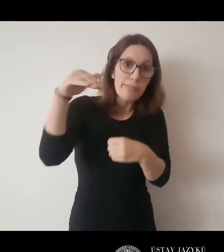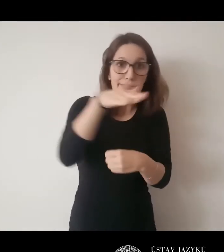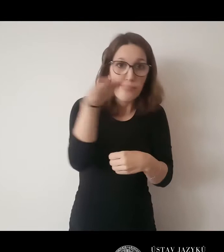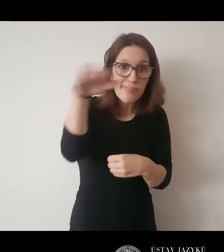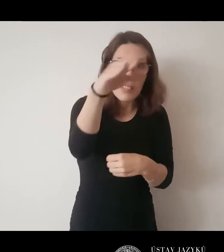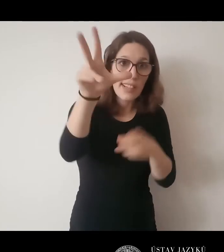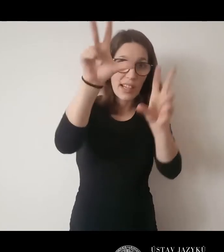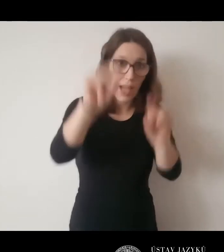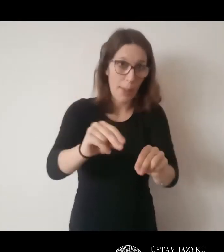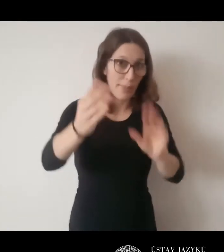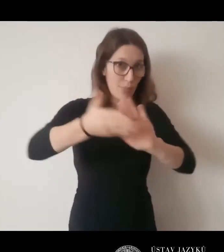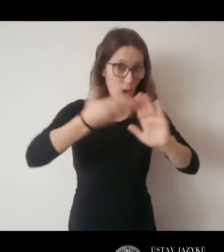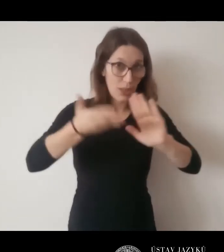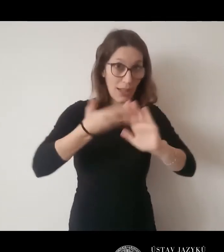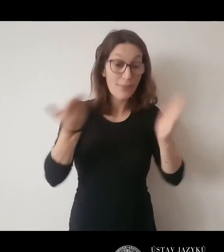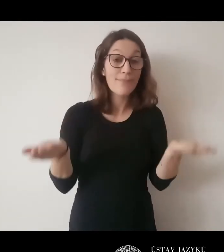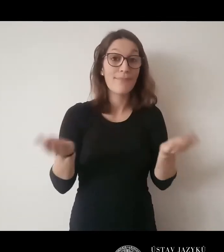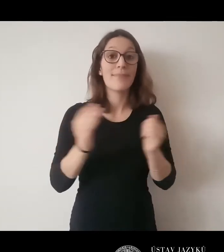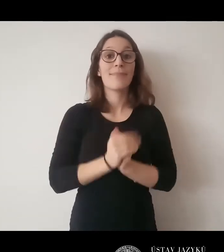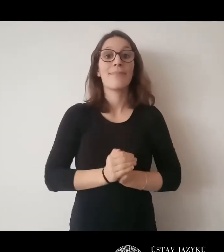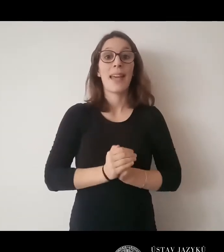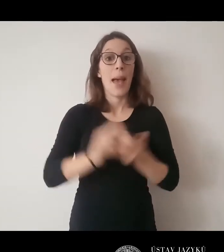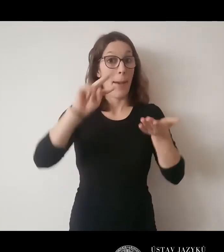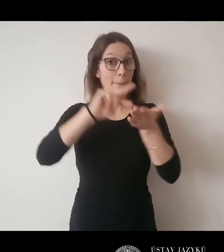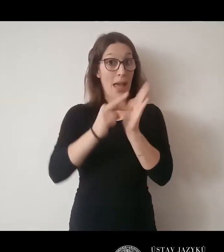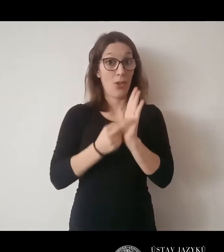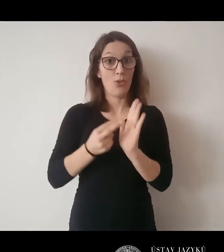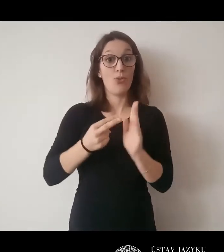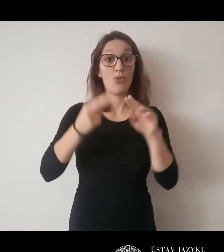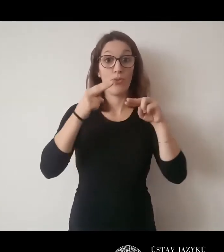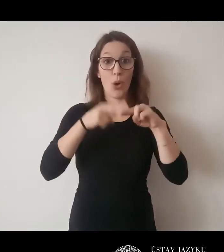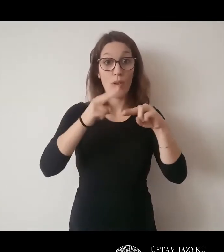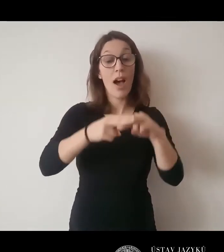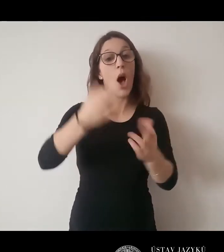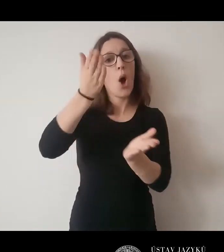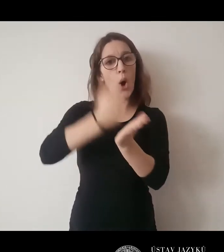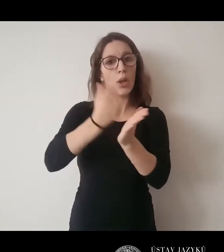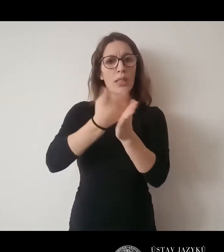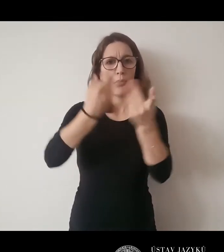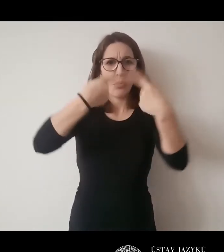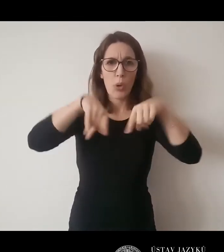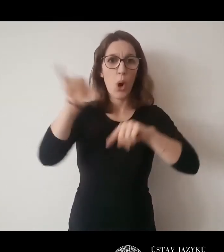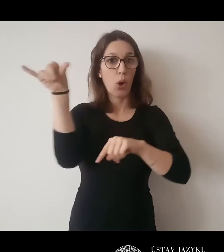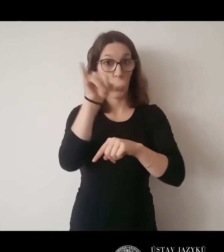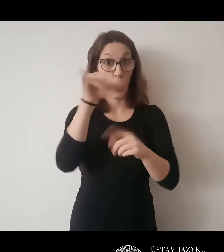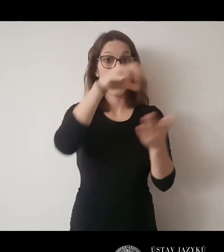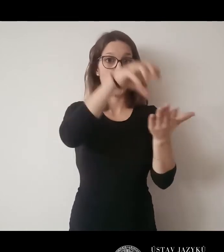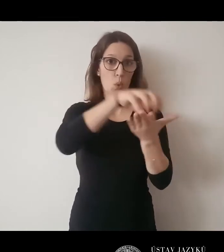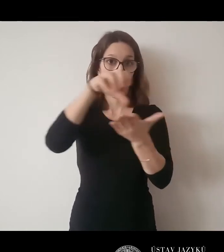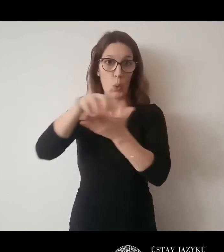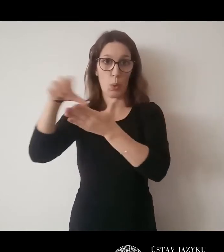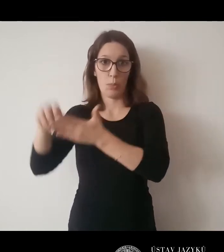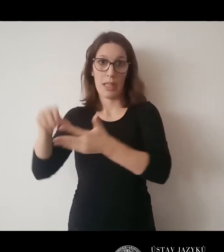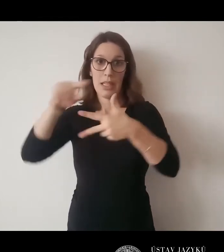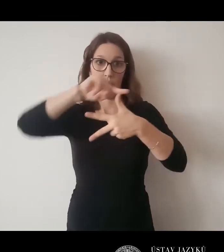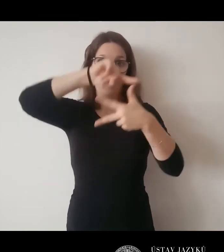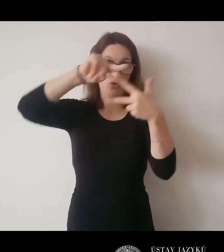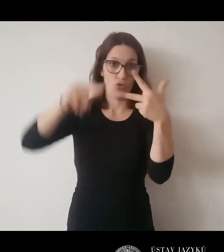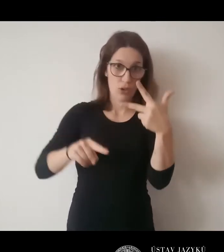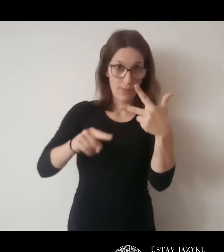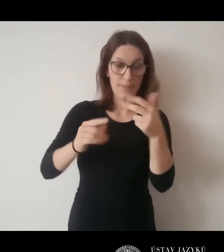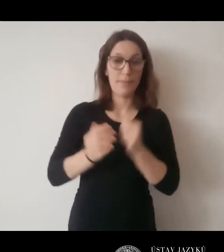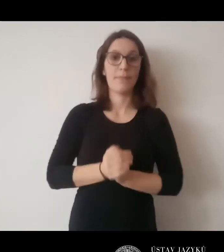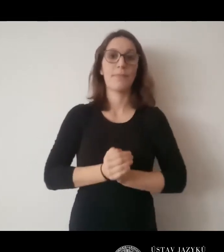širokou možností různých diagnóz, se širokým spektrem těch diagnóz, které lze ovlivňovat pozitivně právě formou EEG